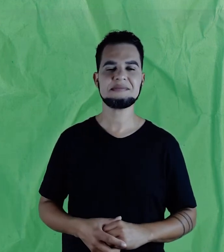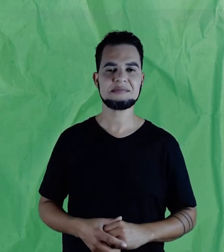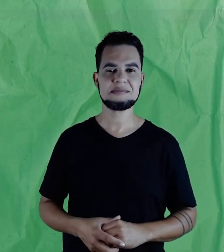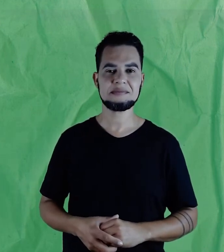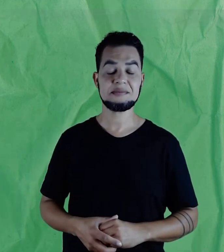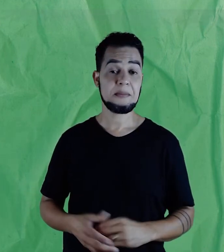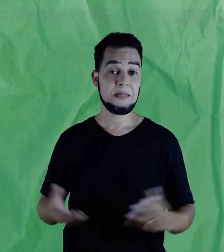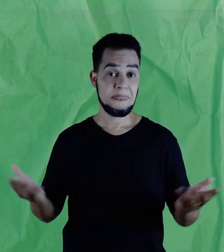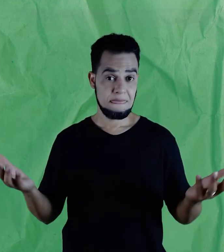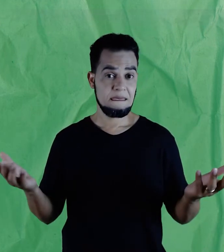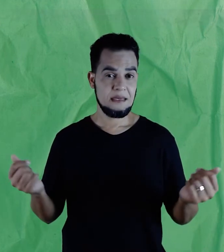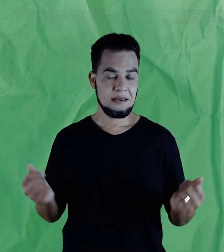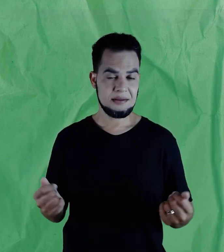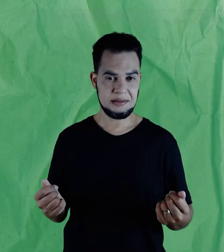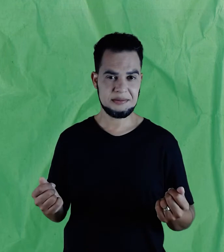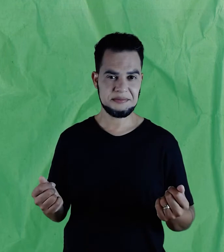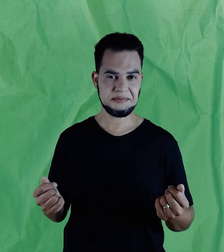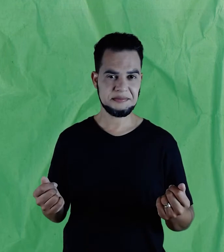Bom,